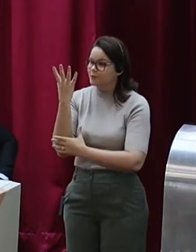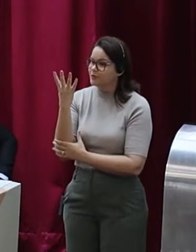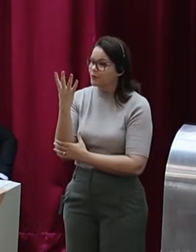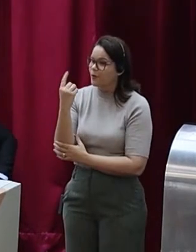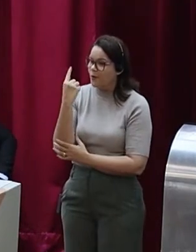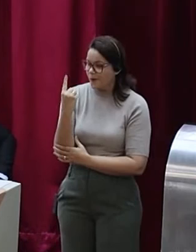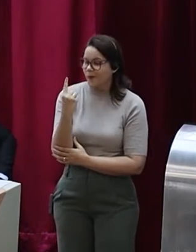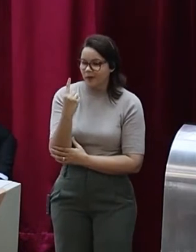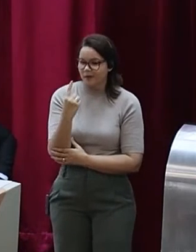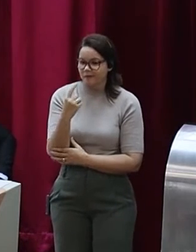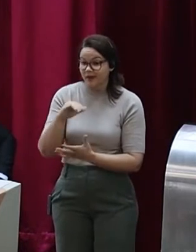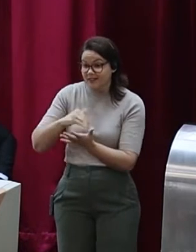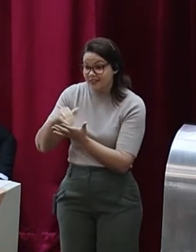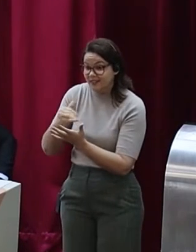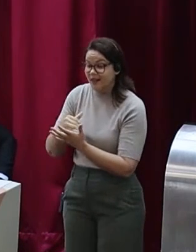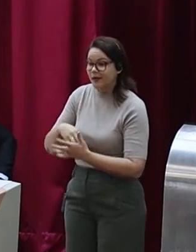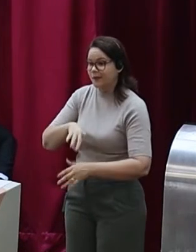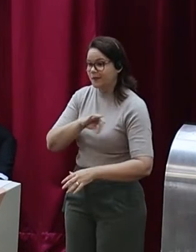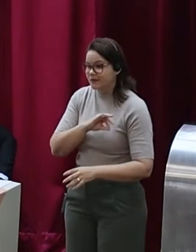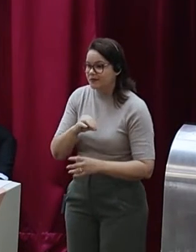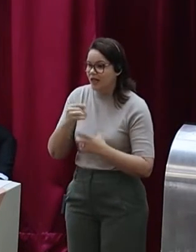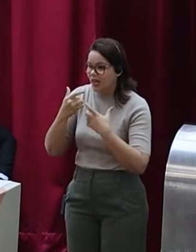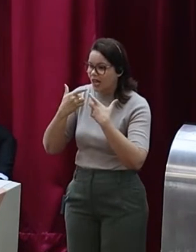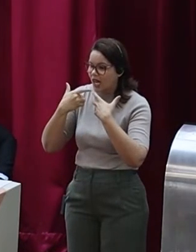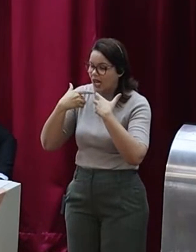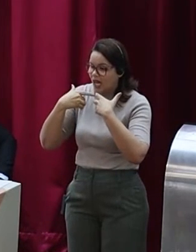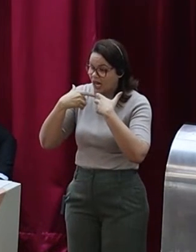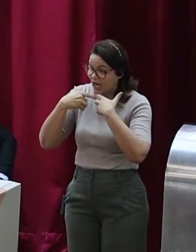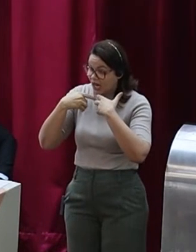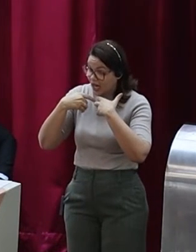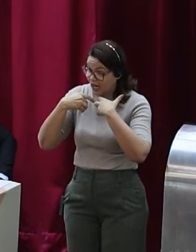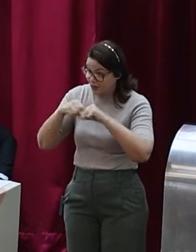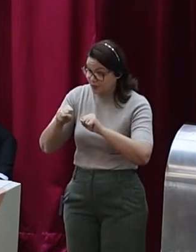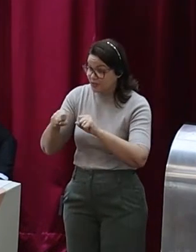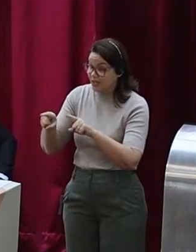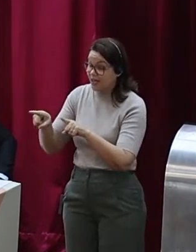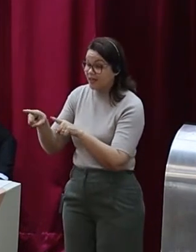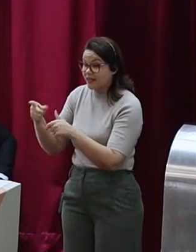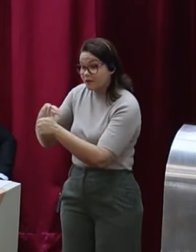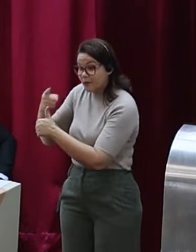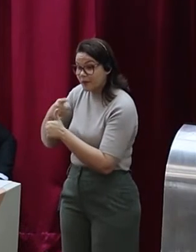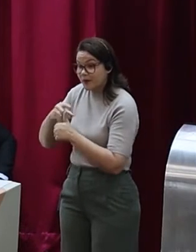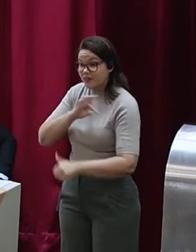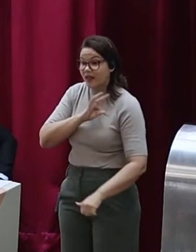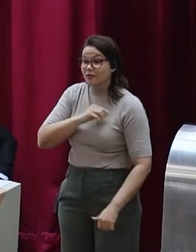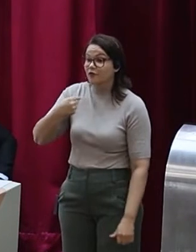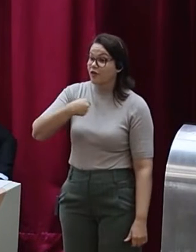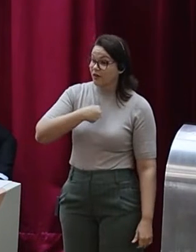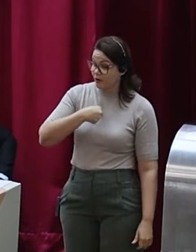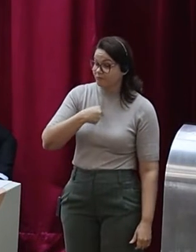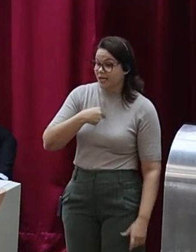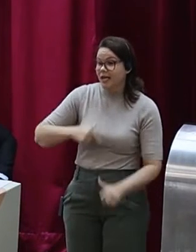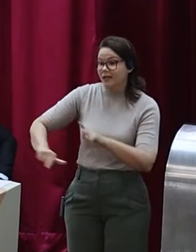de Políticas Lingüísticas. Tuve la suerte de ser el primer funcionario técnico, fui director general durante 3 años, director general